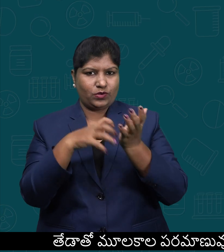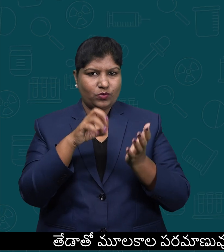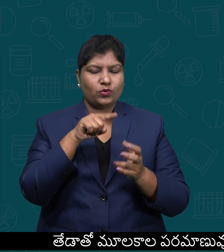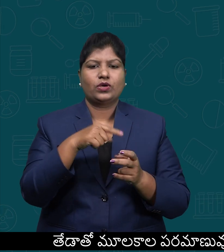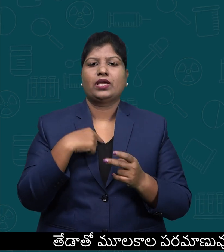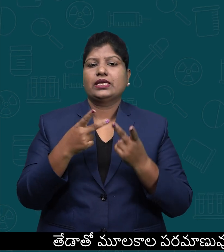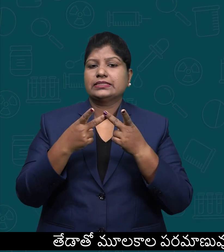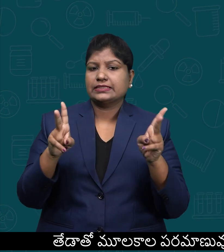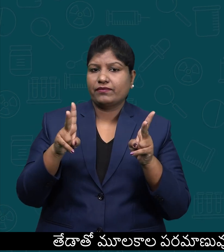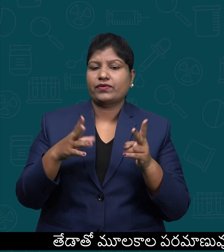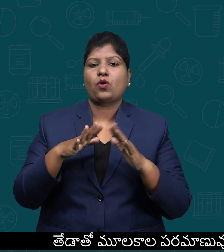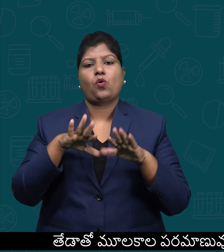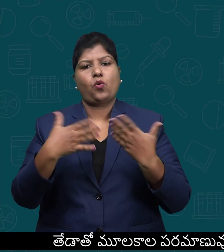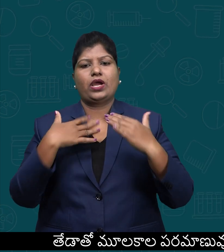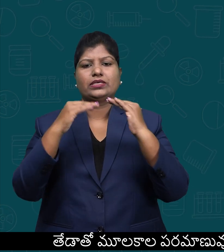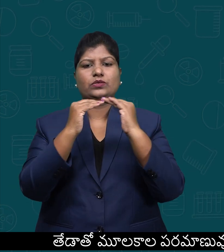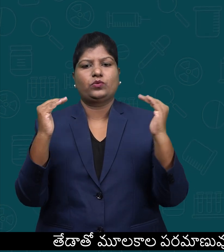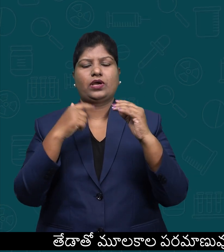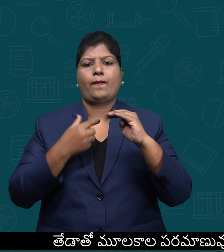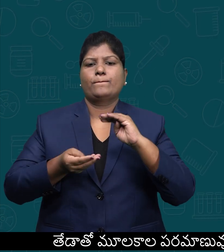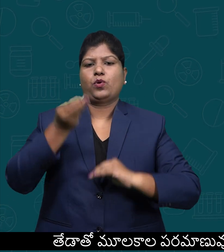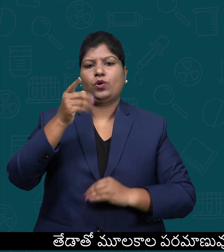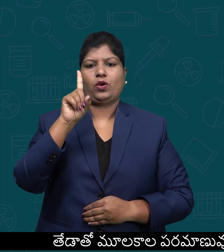మధ్య అయానిక్ బంధం ఏర్పడుతుంది.